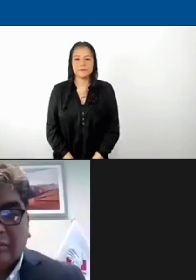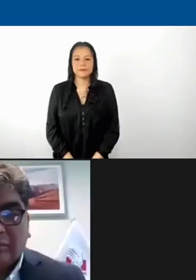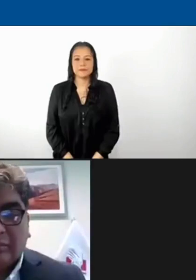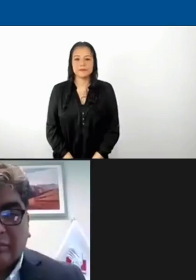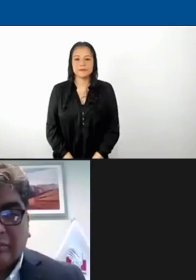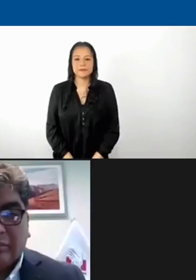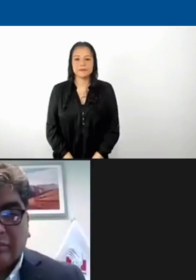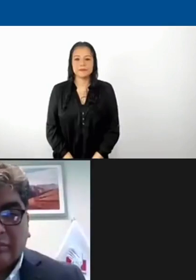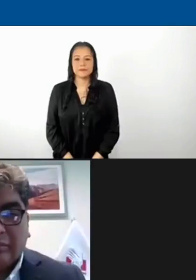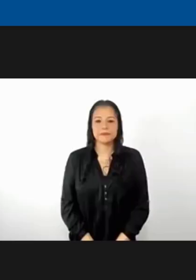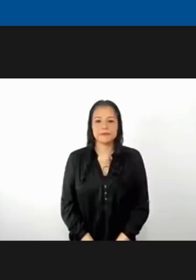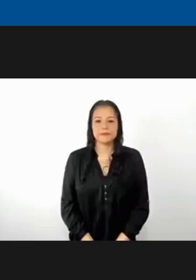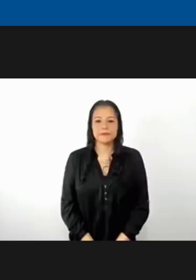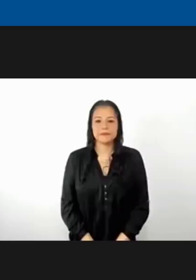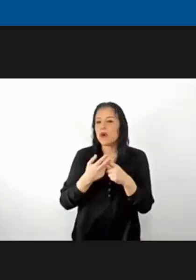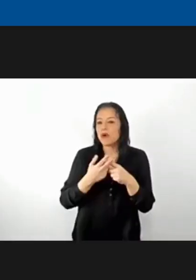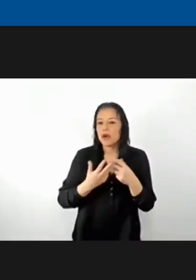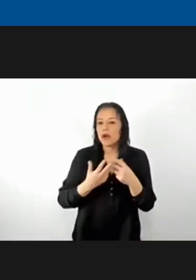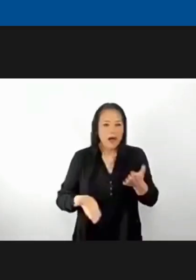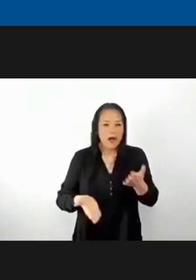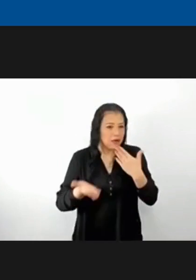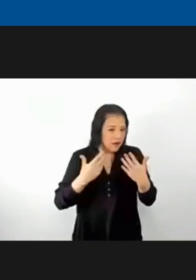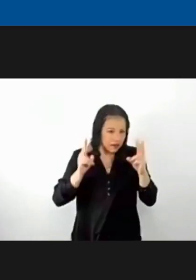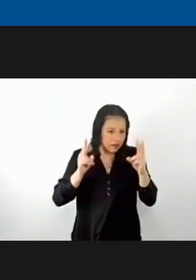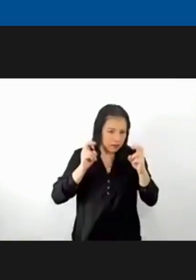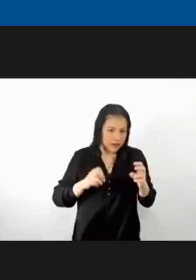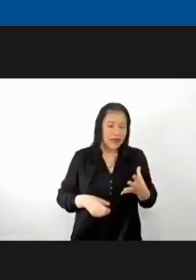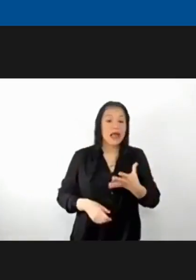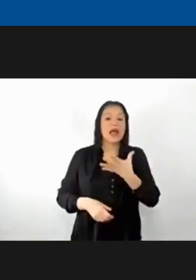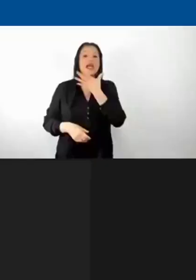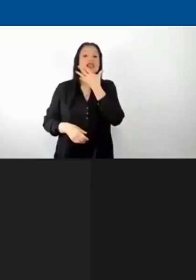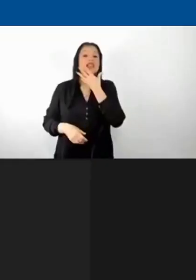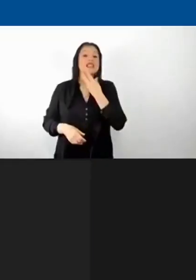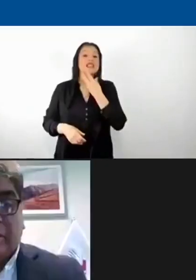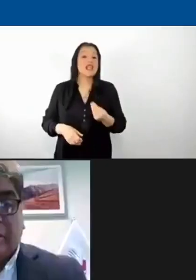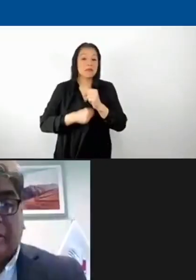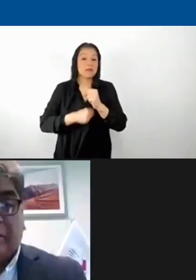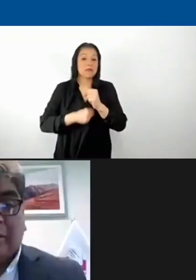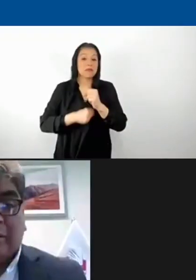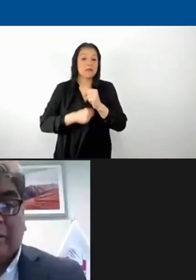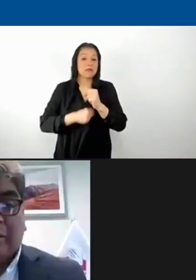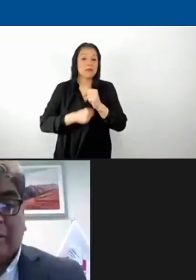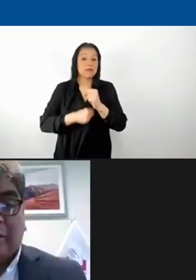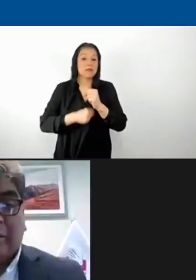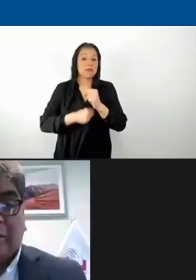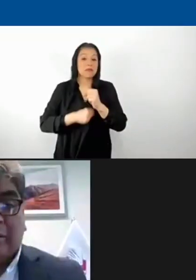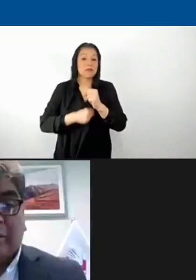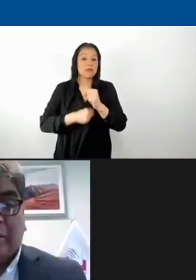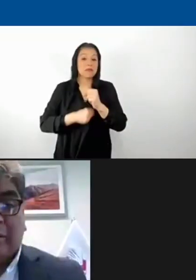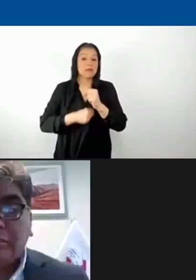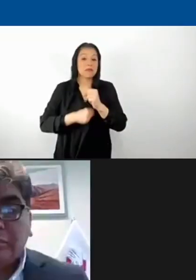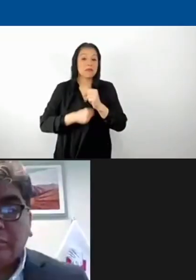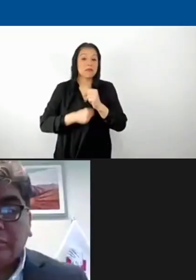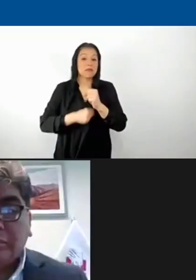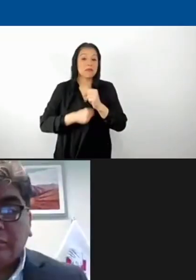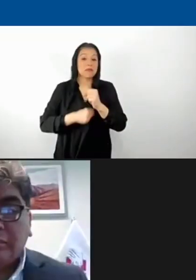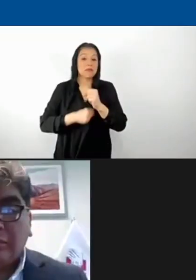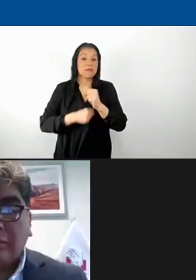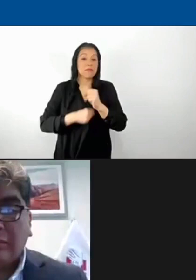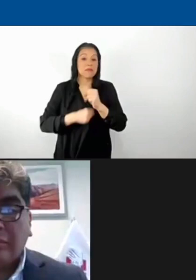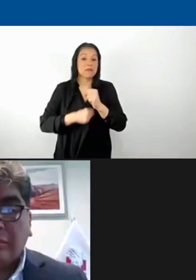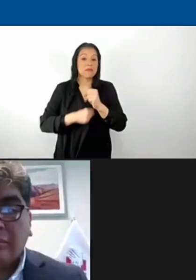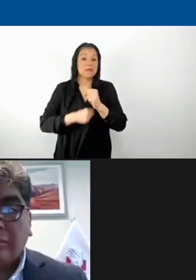a hablar de alergias? En diciembre del año pasado. Cuando en la tercera semana de diciembre del año pasado se